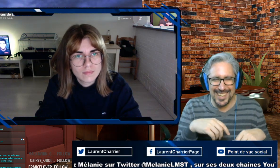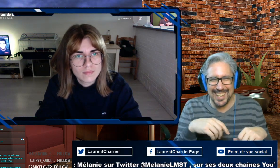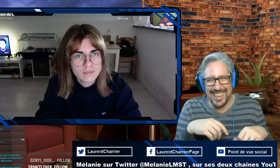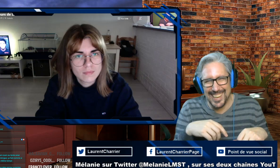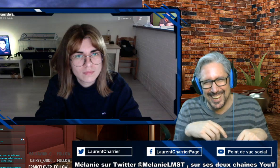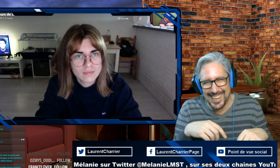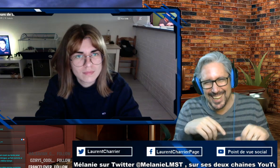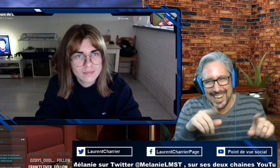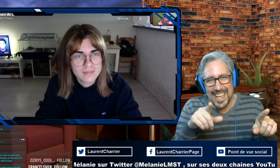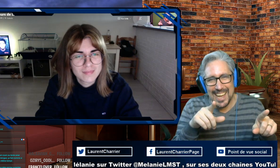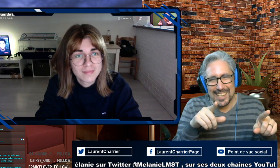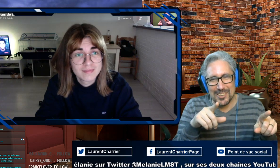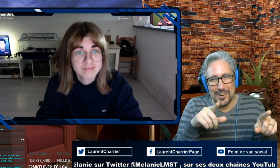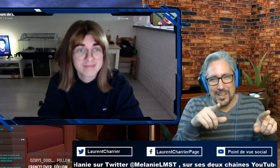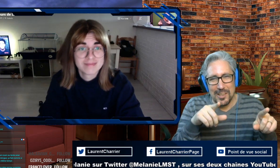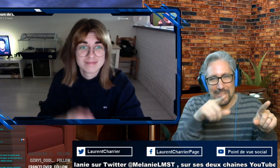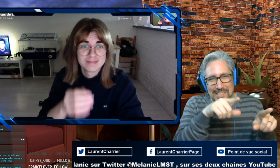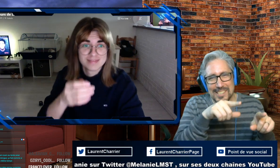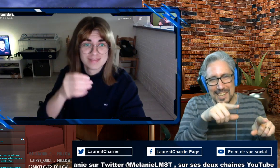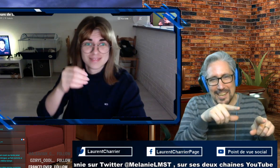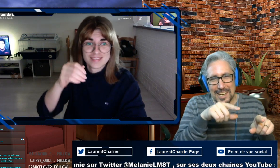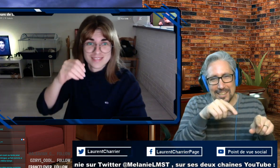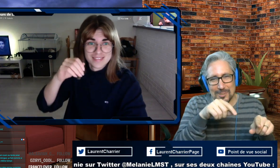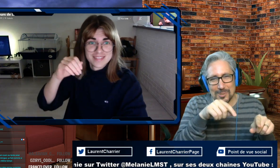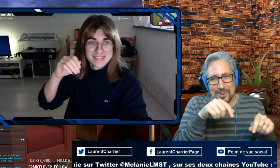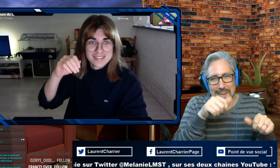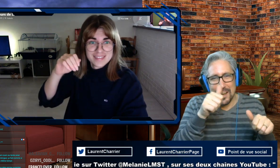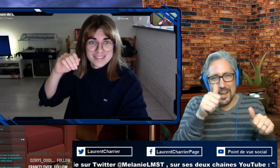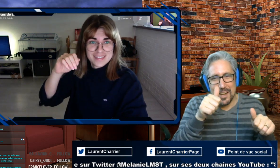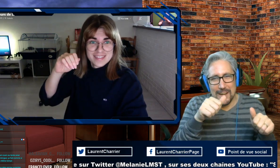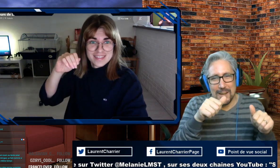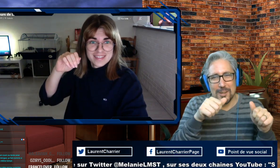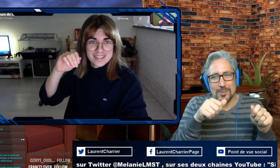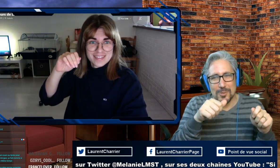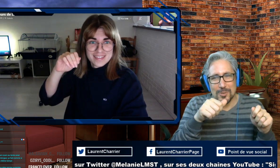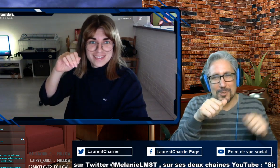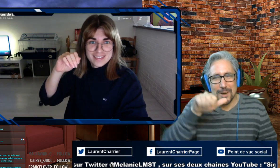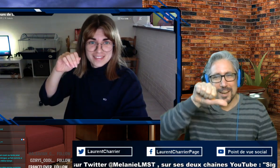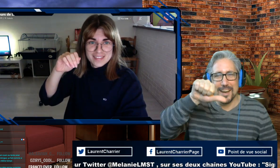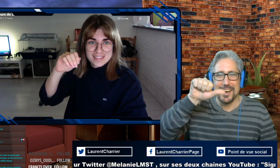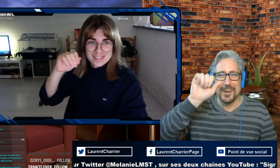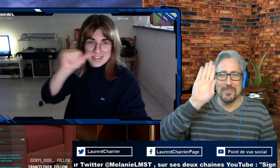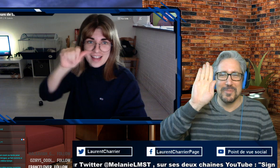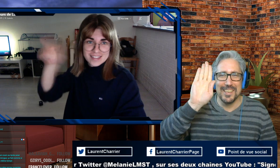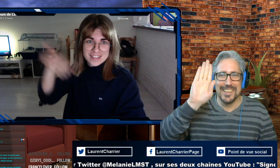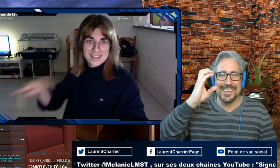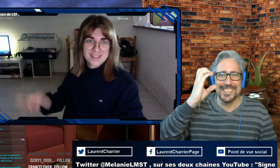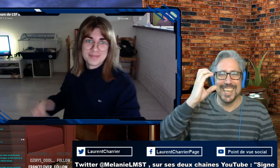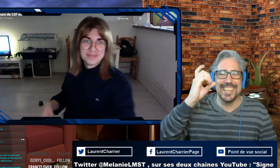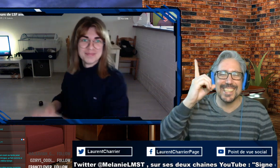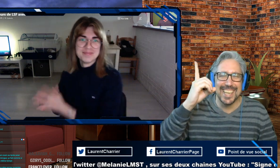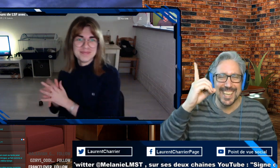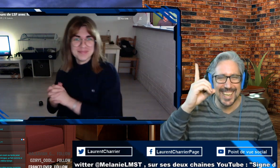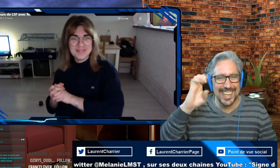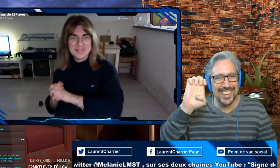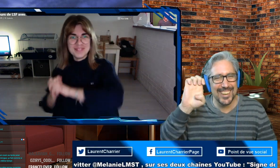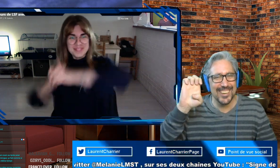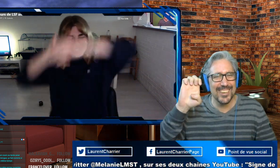premier. Attends, vas-y, c'est là. Attention. 1, 2, 3. A, B, C,